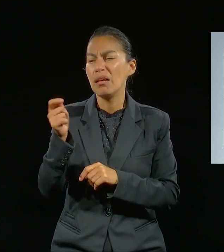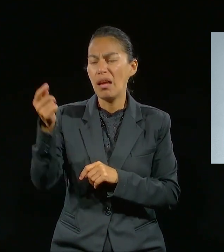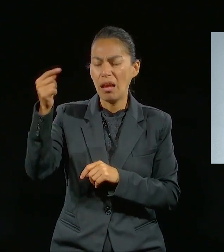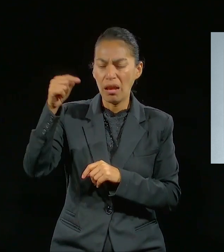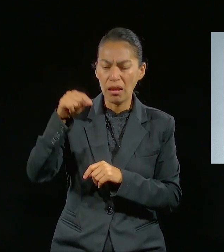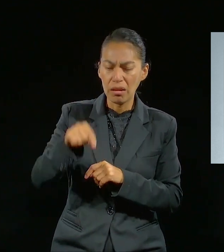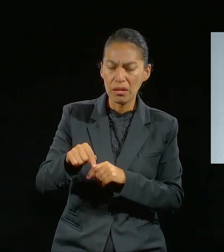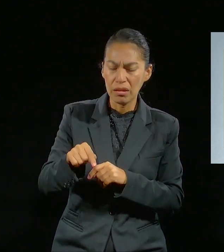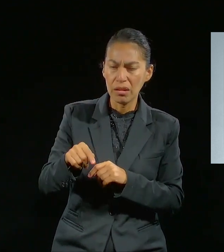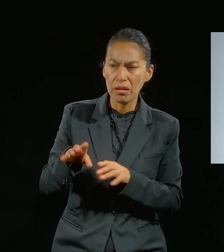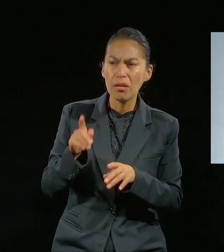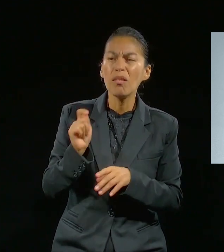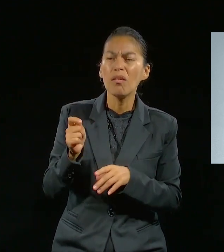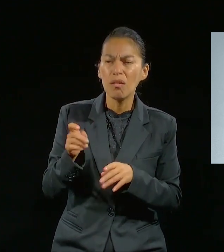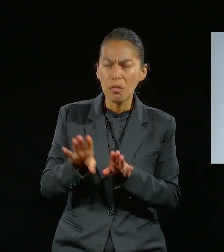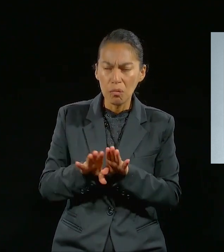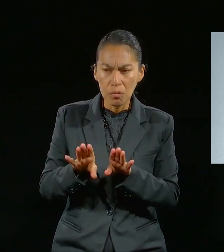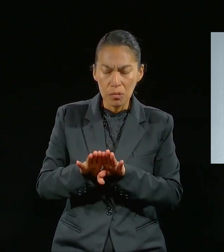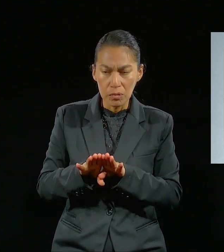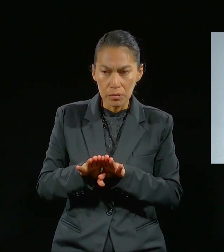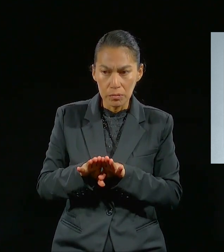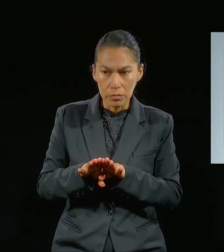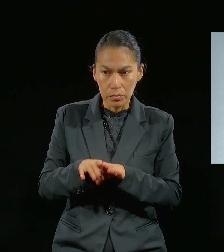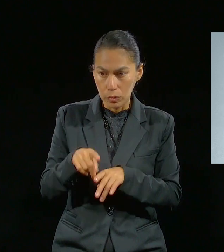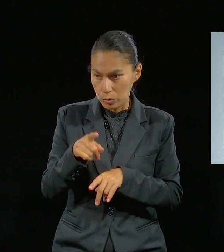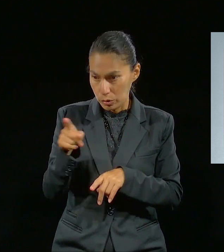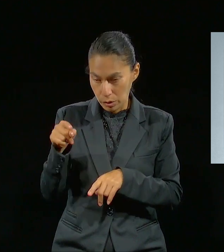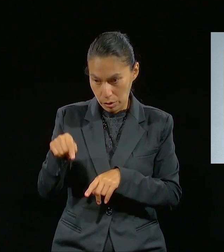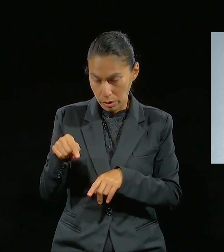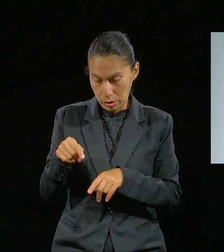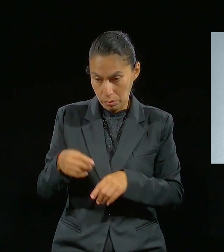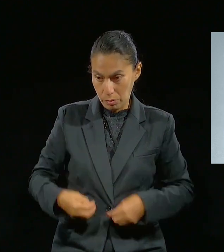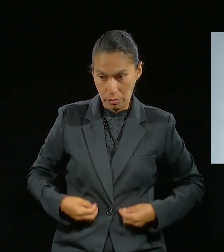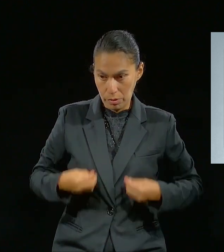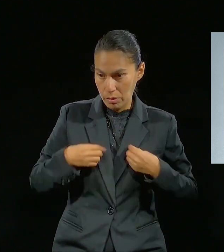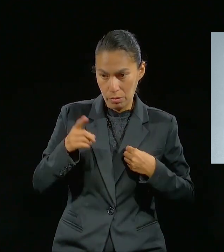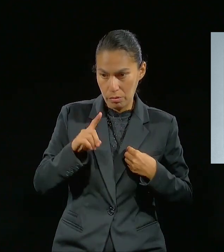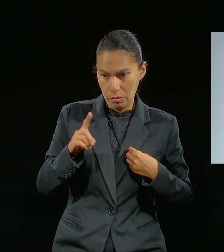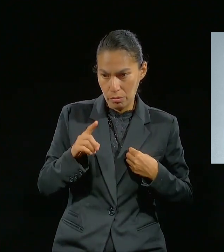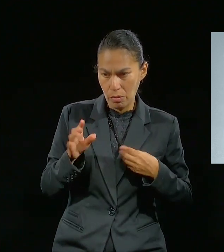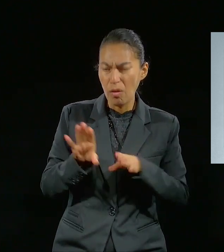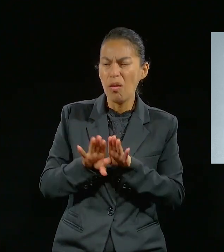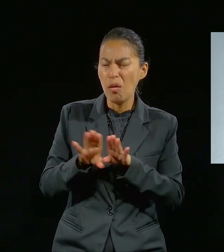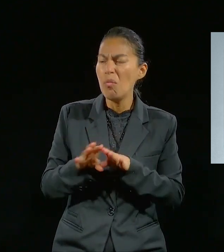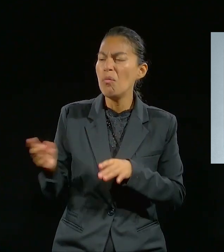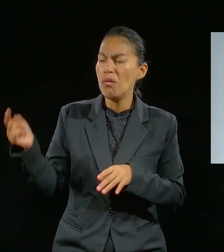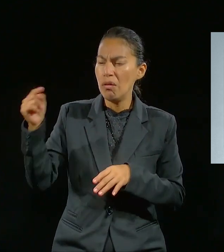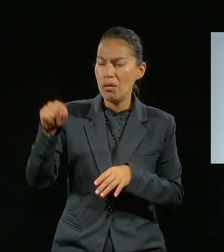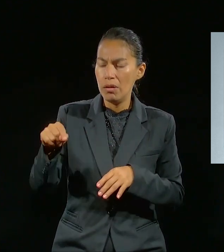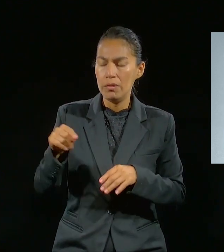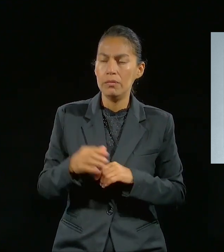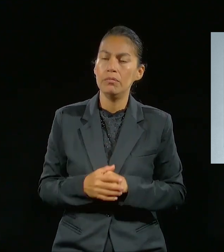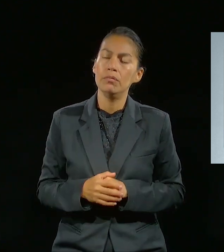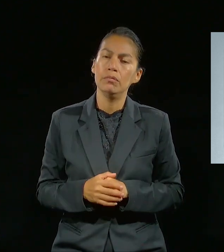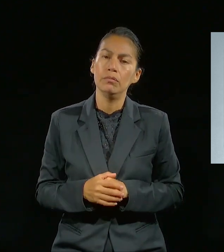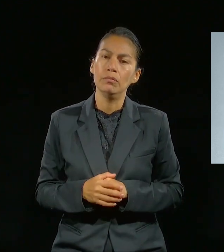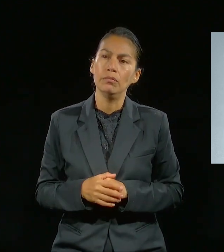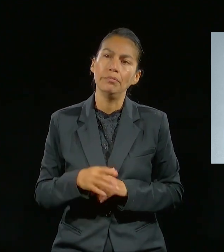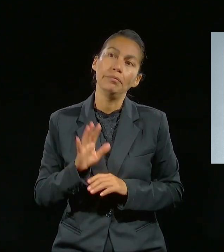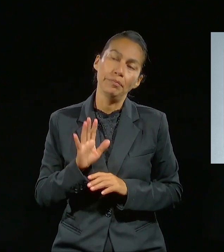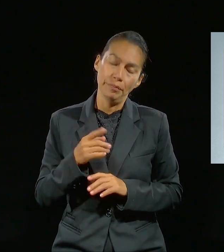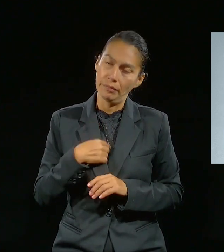¿cómo es que vinieron aquí? Porque usted no vivió aquí, usted no vivía aquí. No, yo no viví